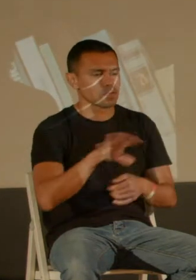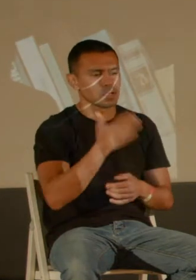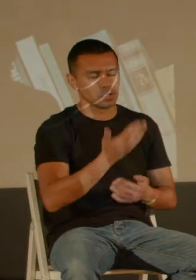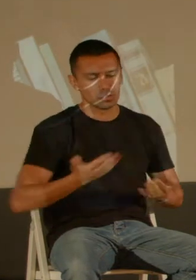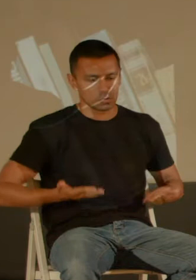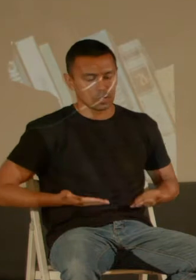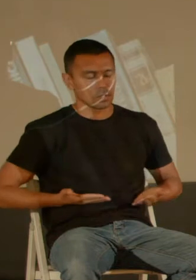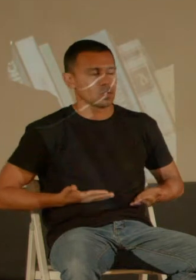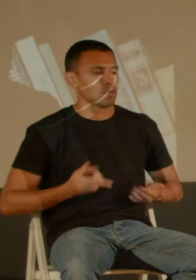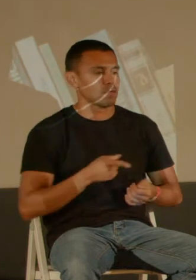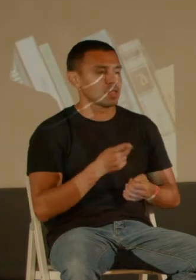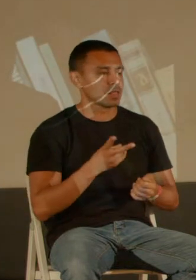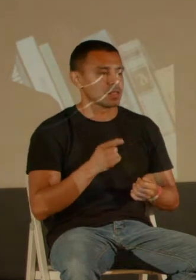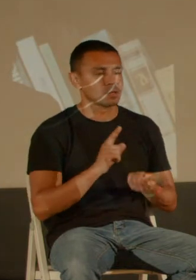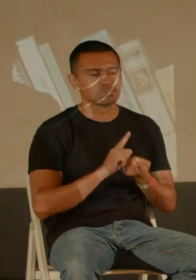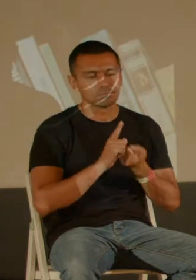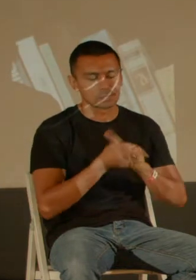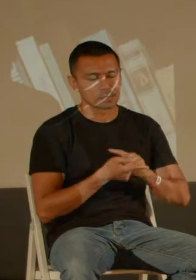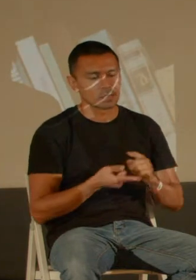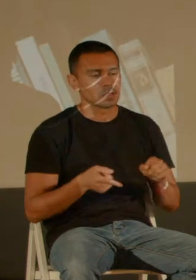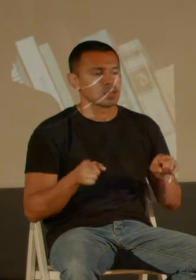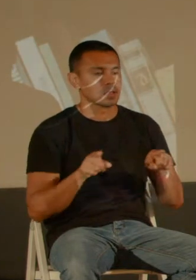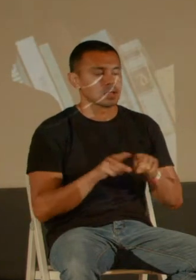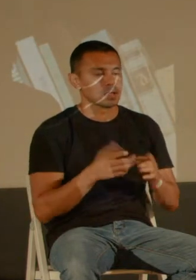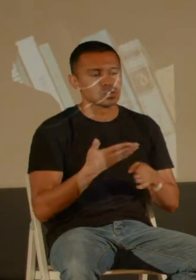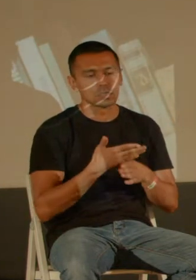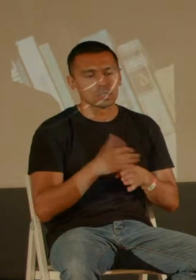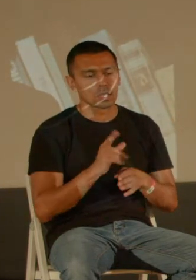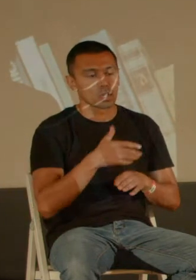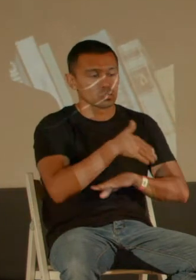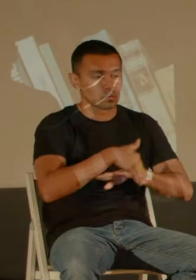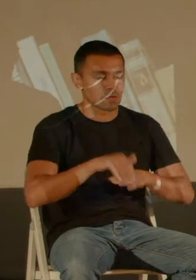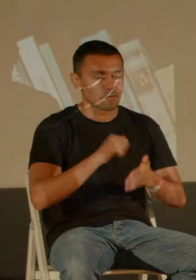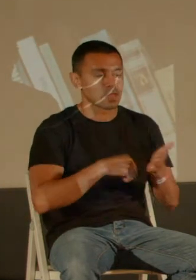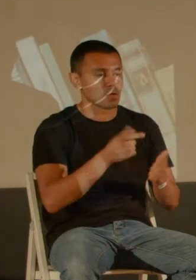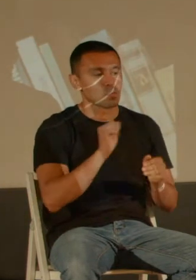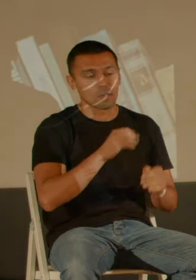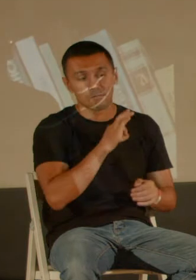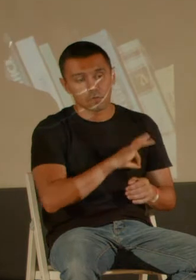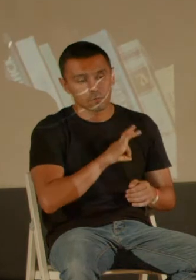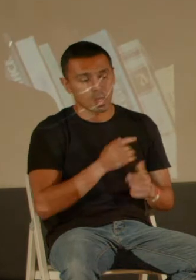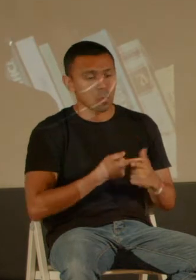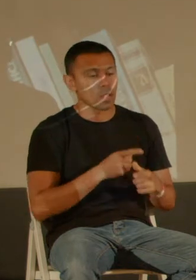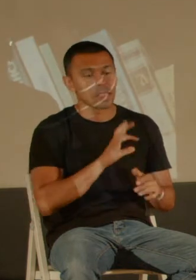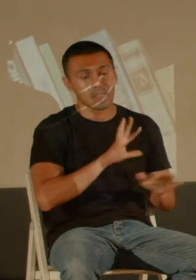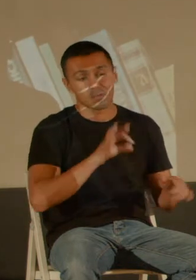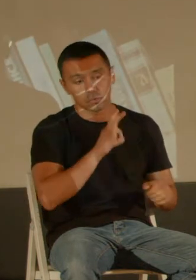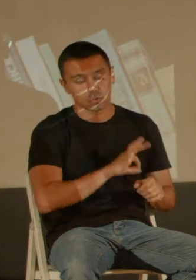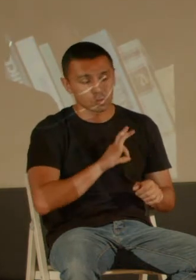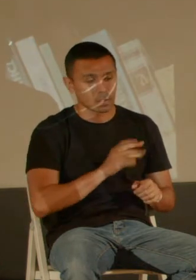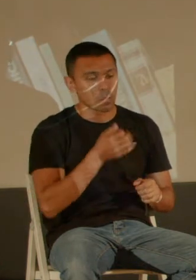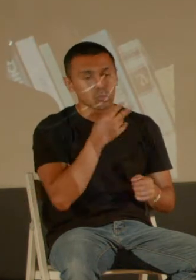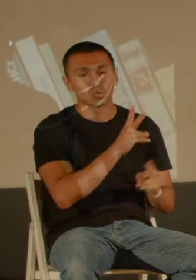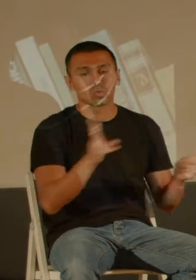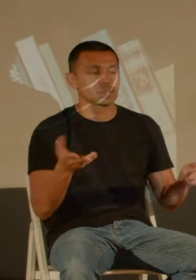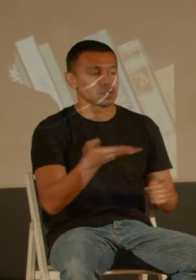життя. Тобто він якби став з такої частини, яка ззовні від неї, яку вона може використовувати або не використовувати, як і